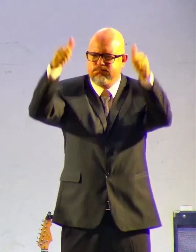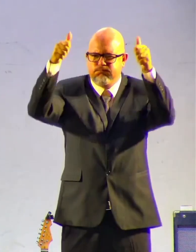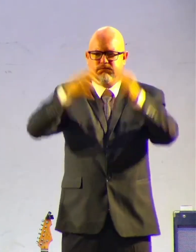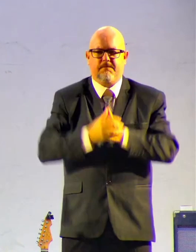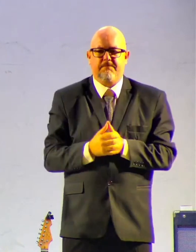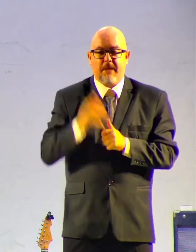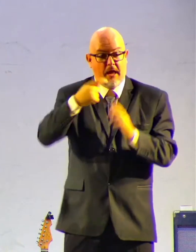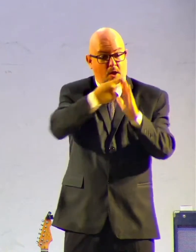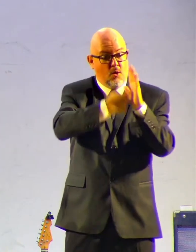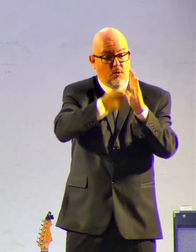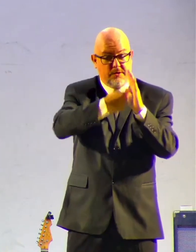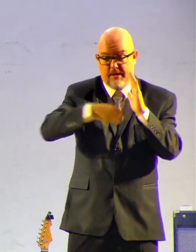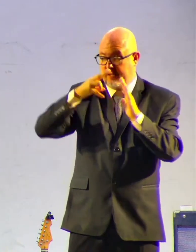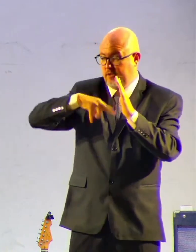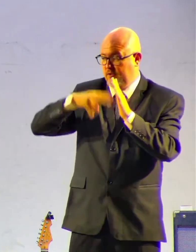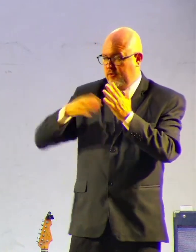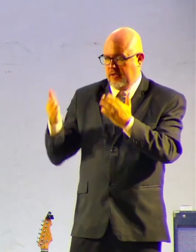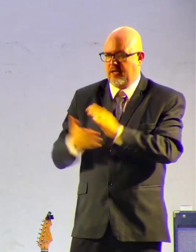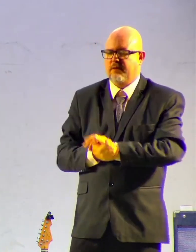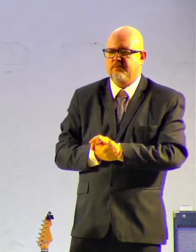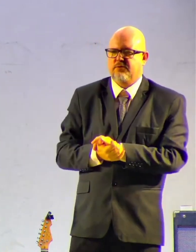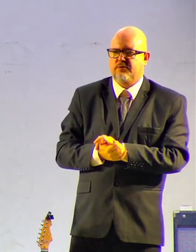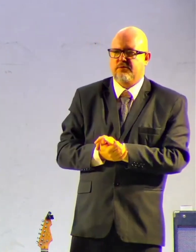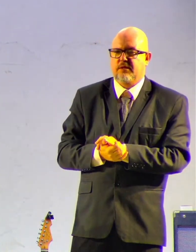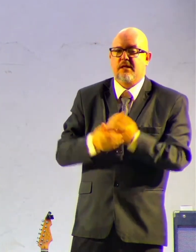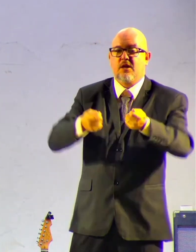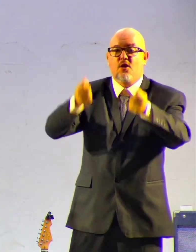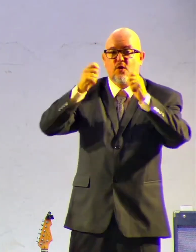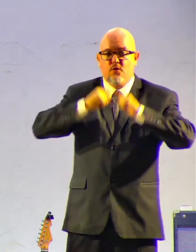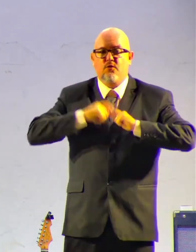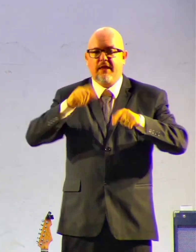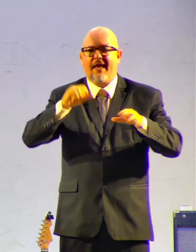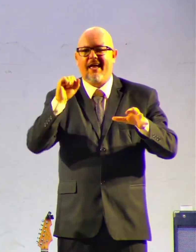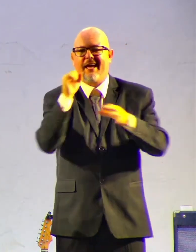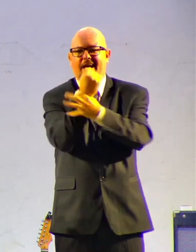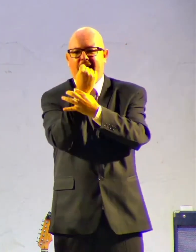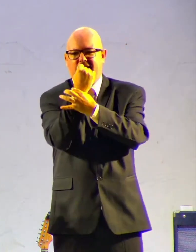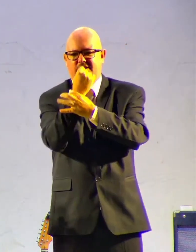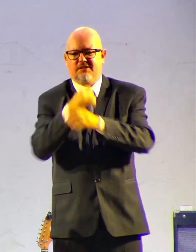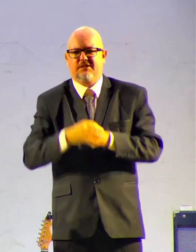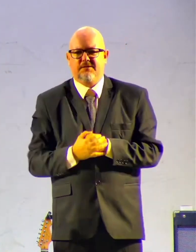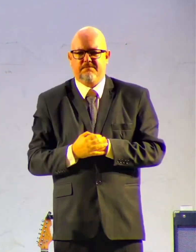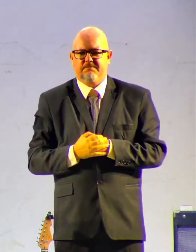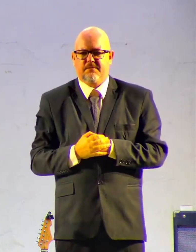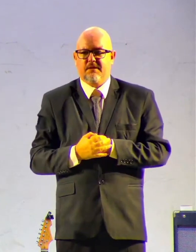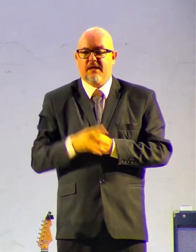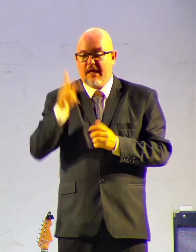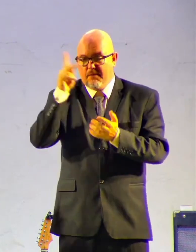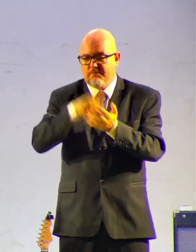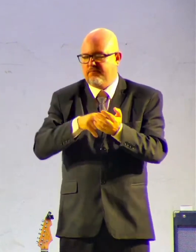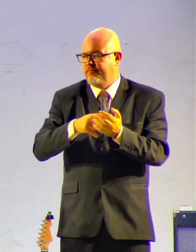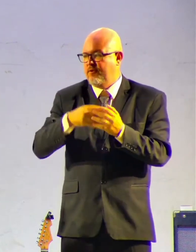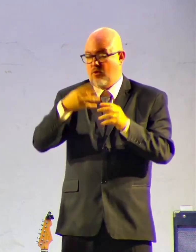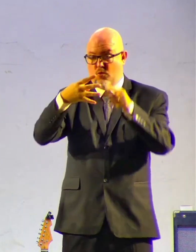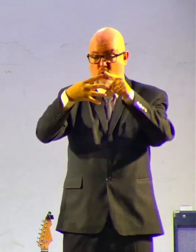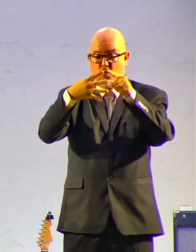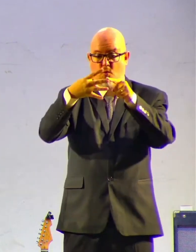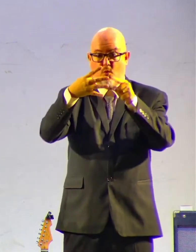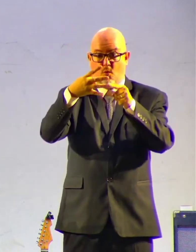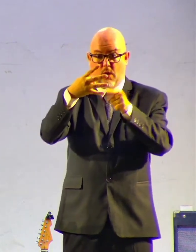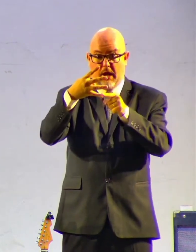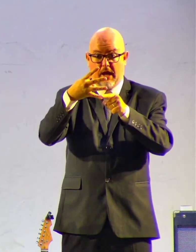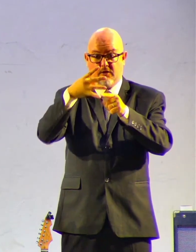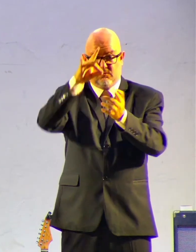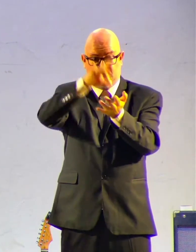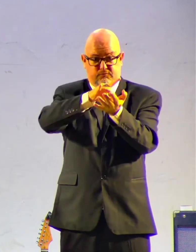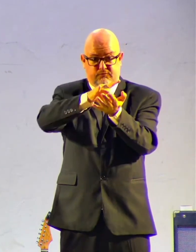Esse texto que nós acabamos de ler nos dá esta garantia. Há 4 verdades postas nesta